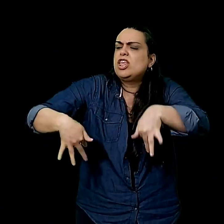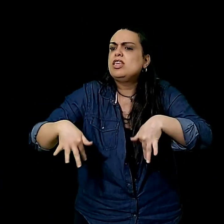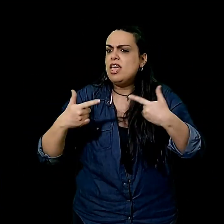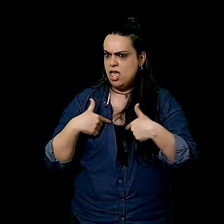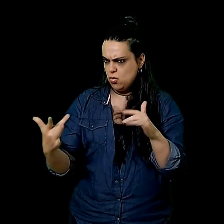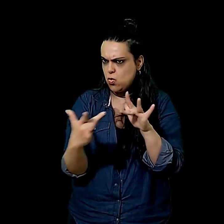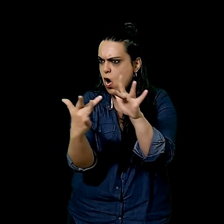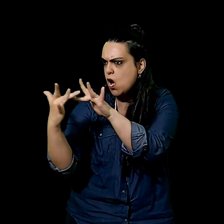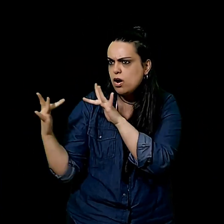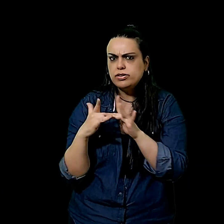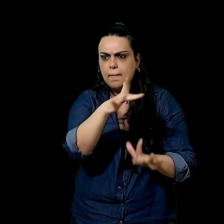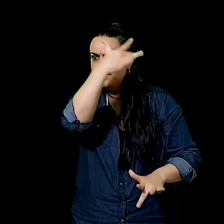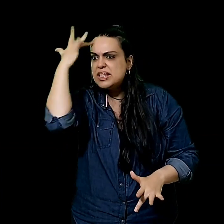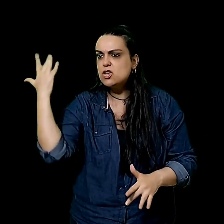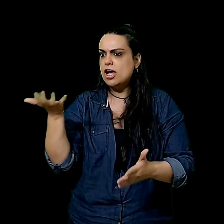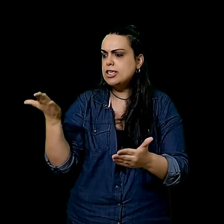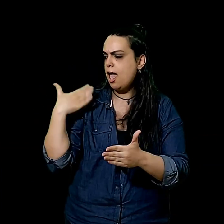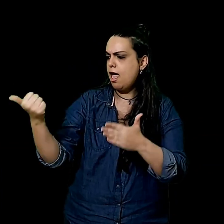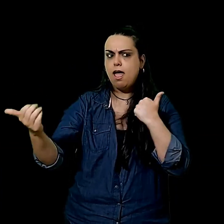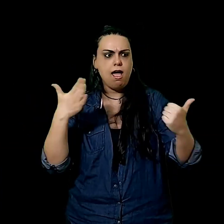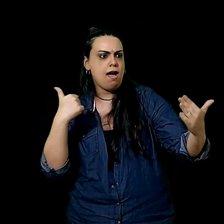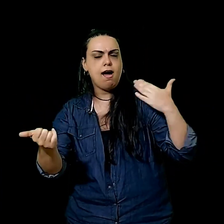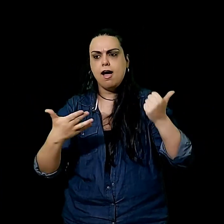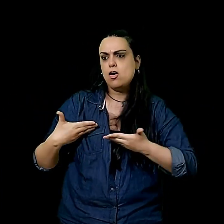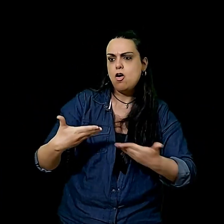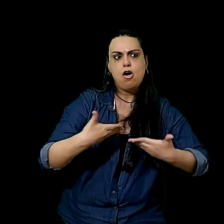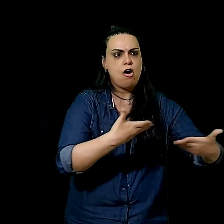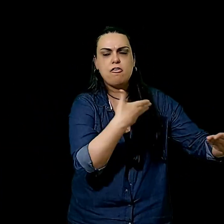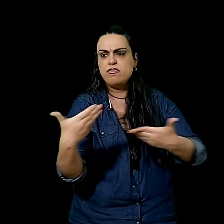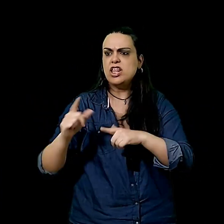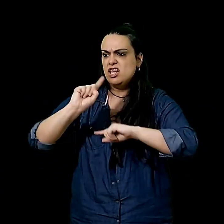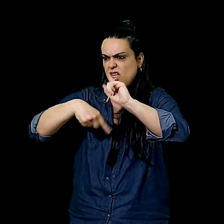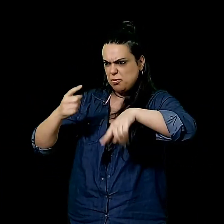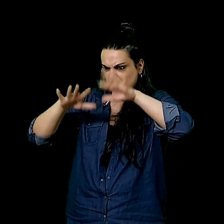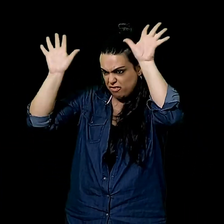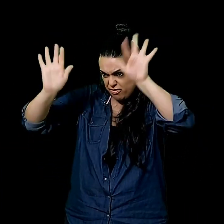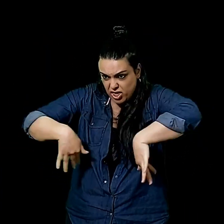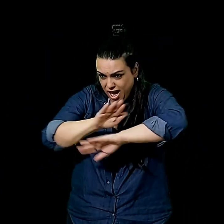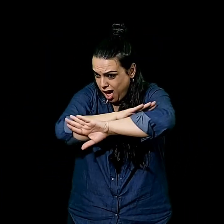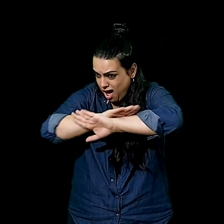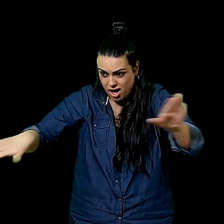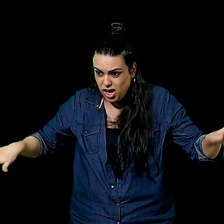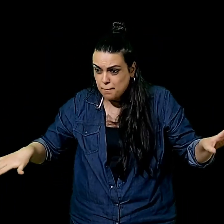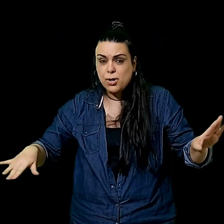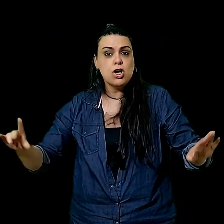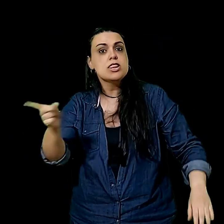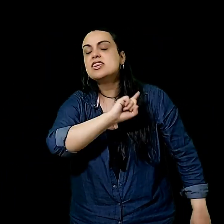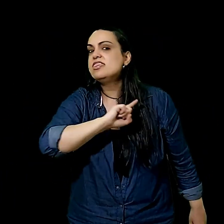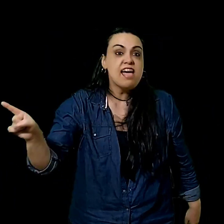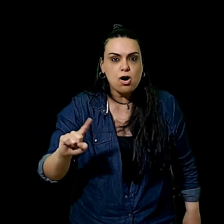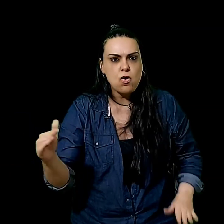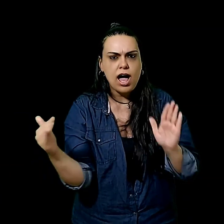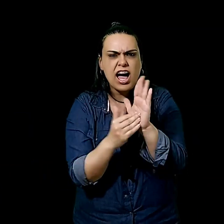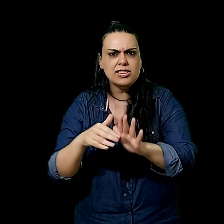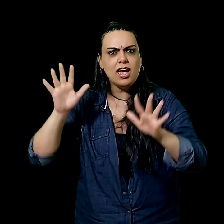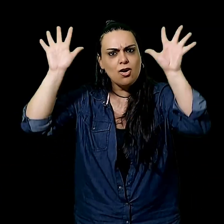eu ter contatos e pessoas querendo me ver ministrando, cantando, pregando, ajudando em alguns lugares? Não. Até o fim.